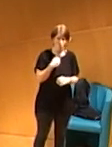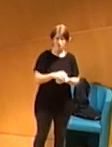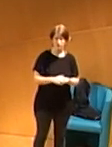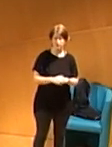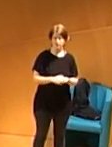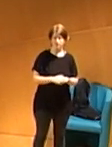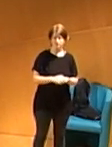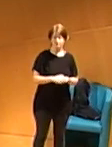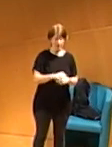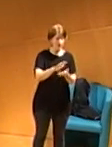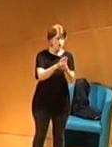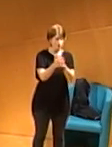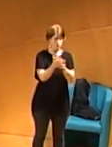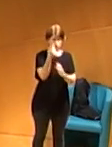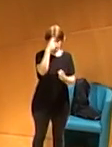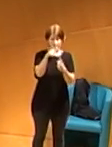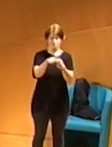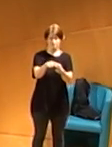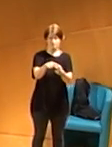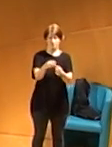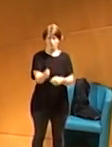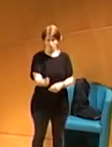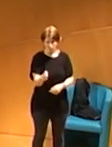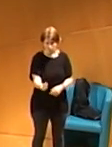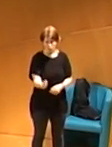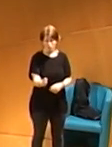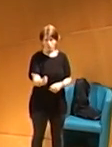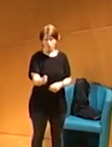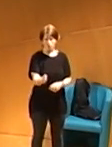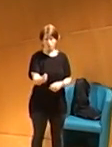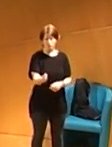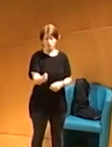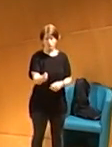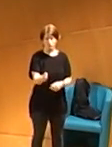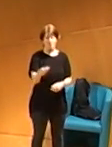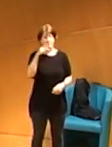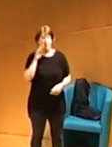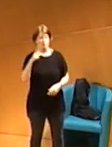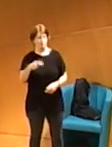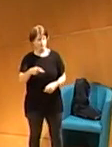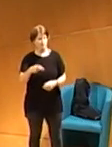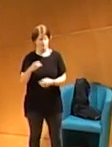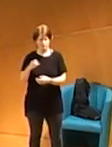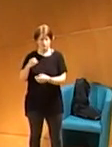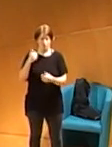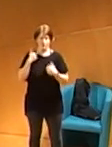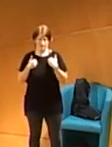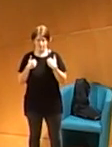une association pour les enfants, précisément, dont les parents, alors je ne dis pas aidants, dont les parents sont handicapés.